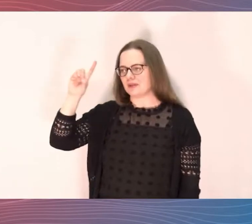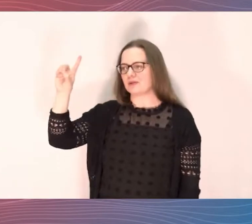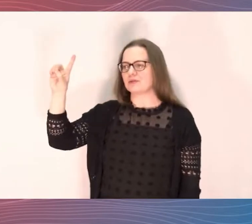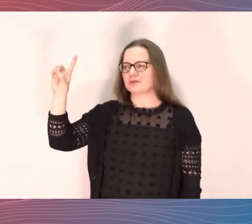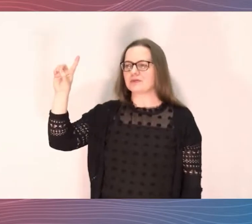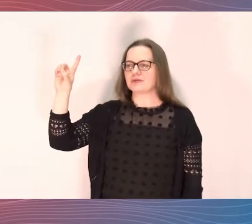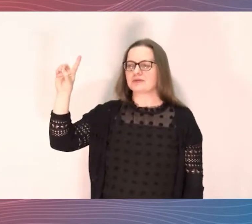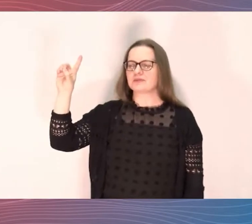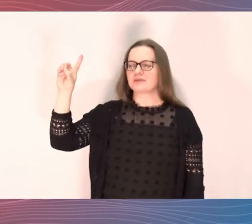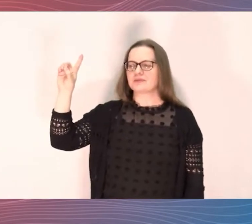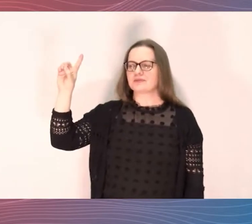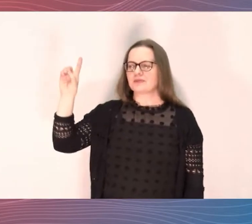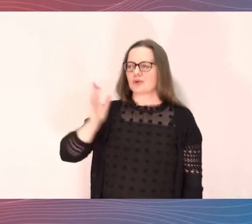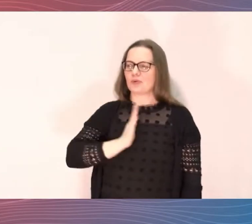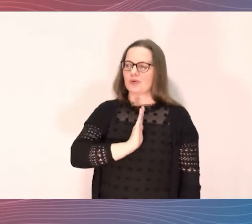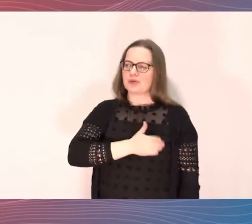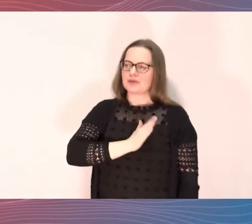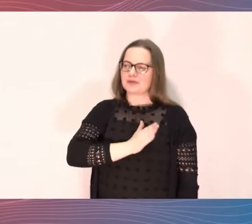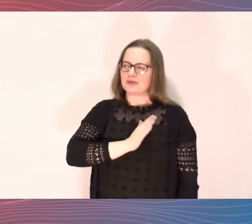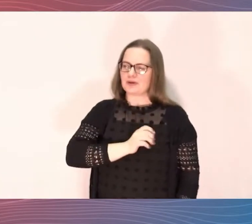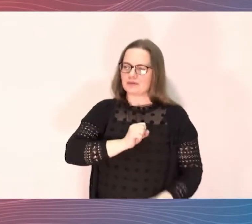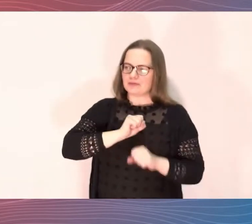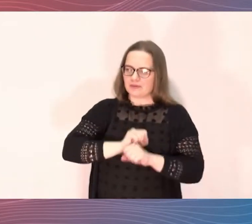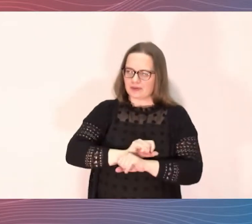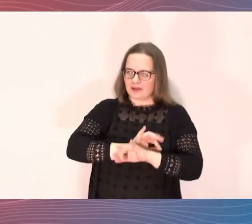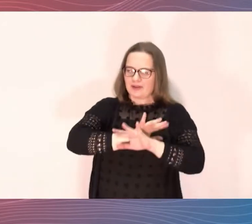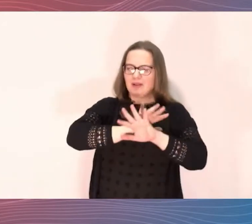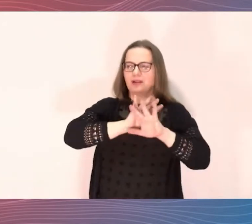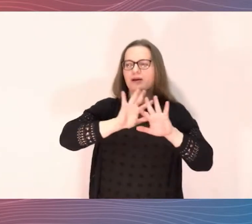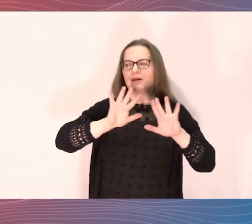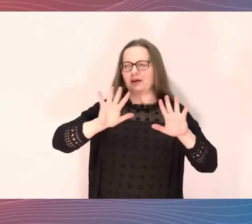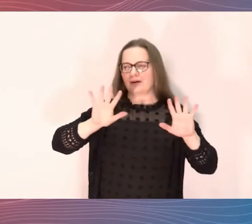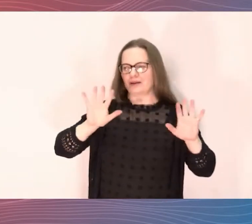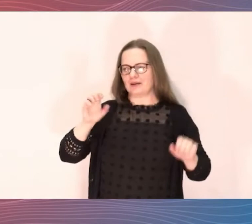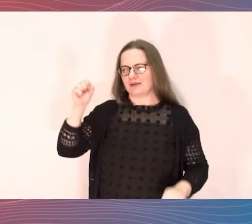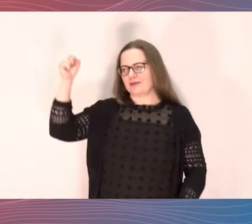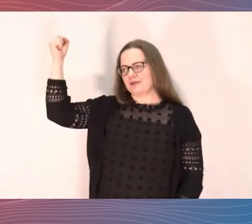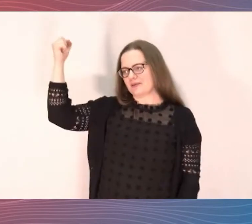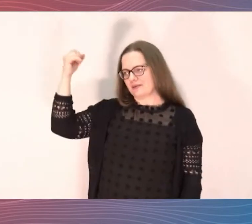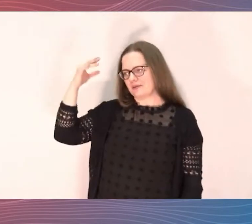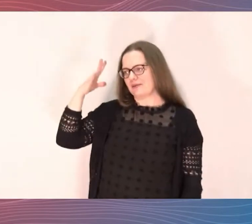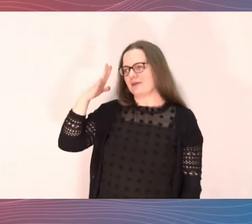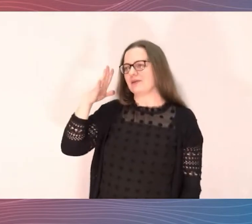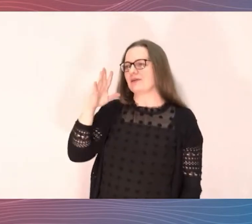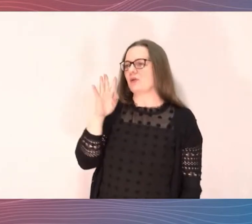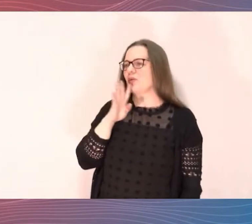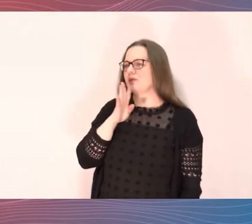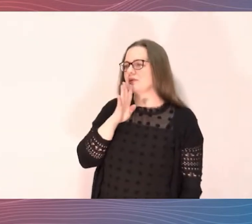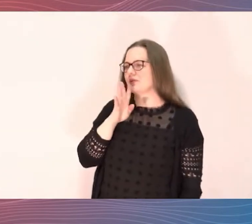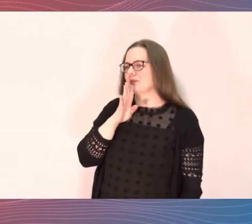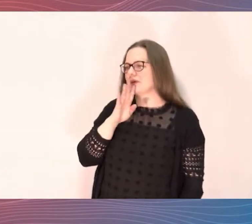iluminação do conhecimento da glória de Deus na face de Cristo.